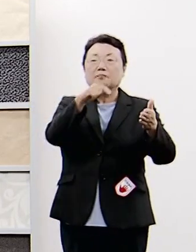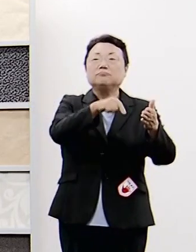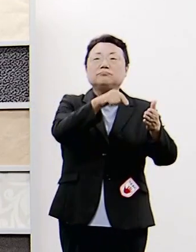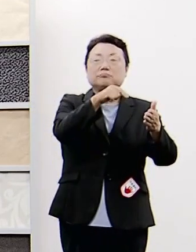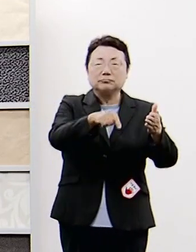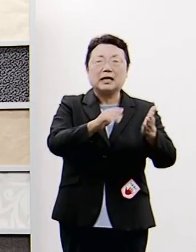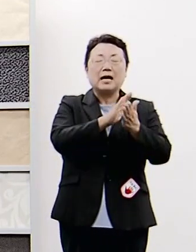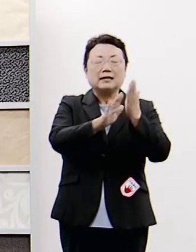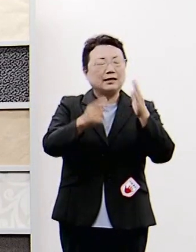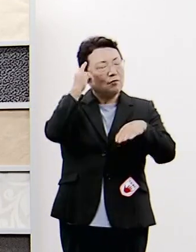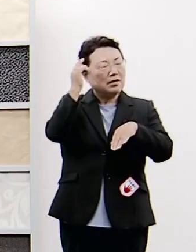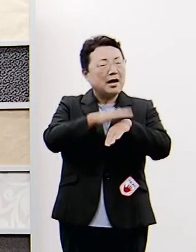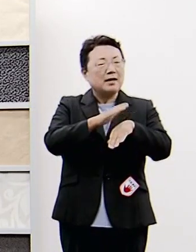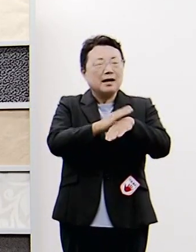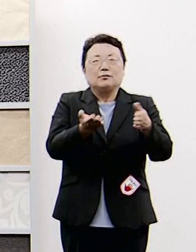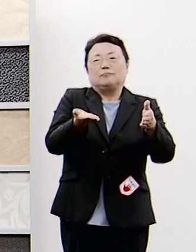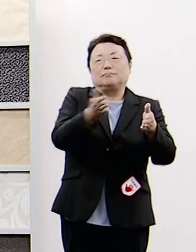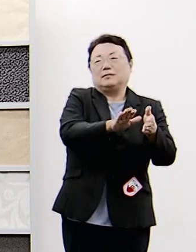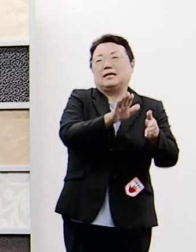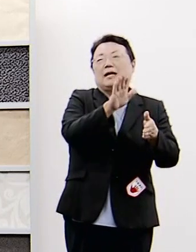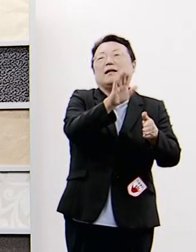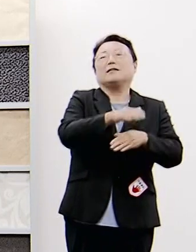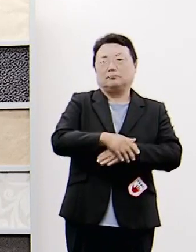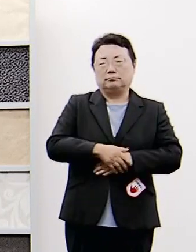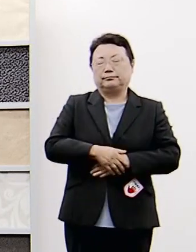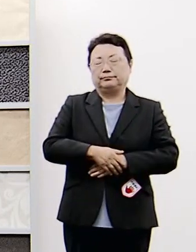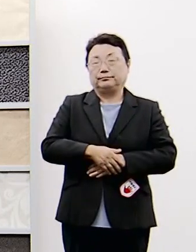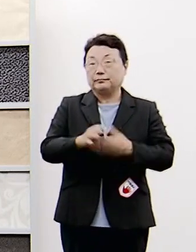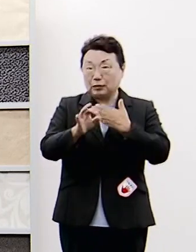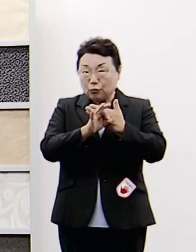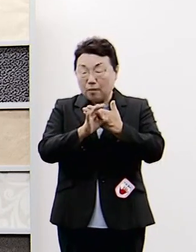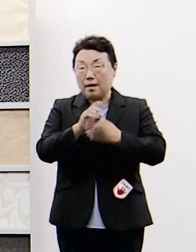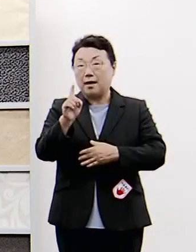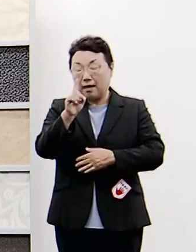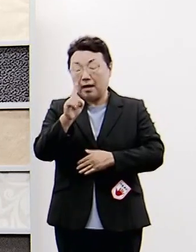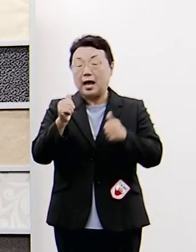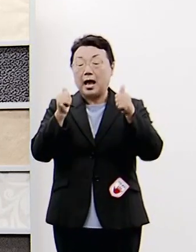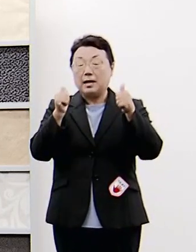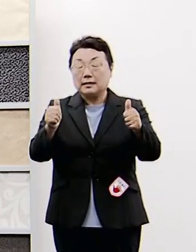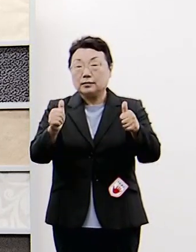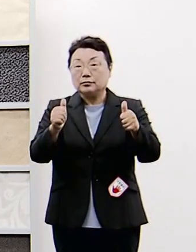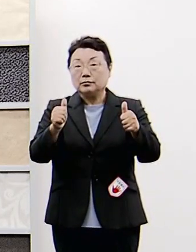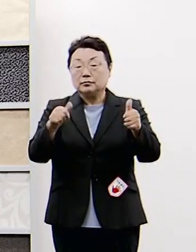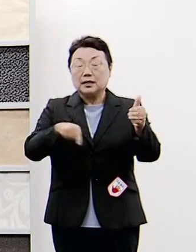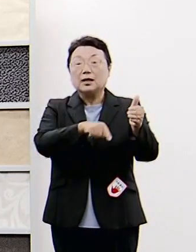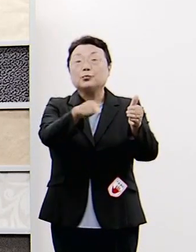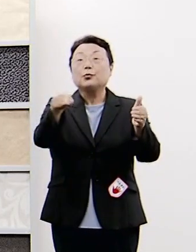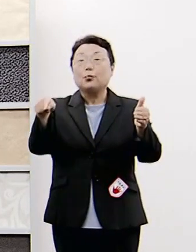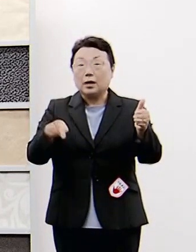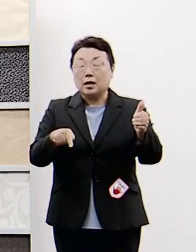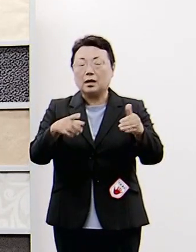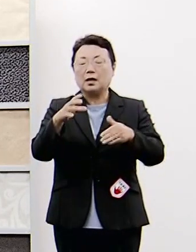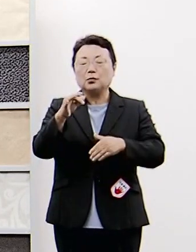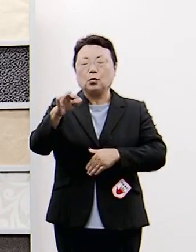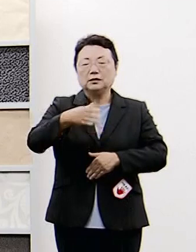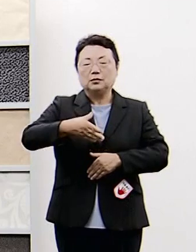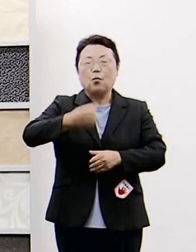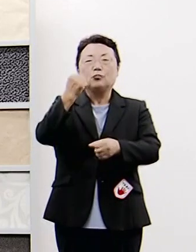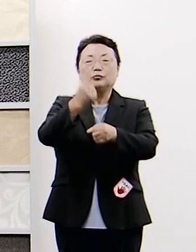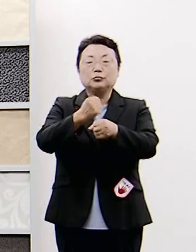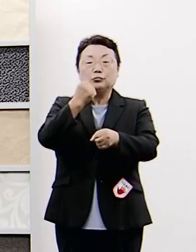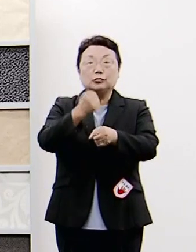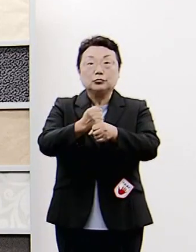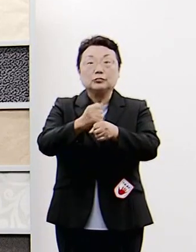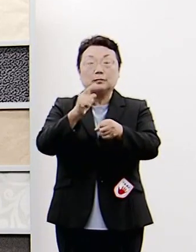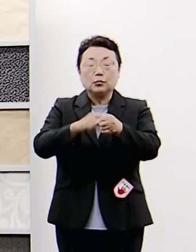とでありましたまず何よりも判決におきまして土地の土地の造成による